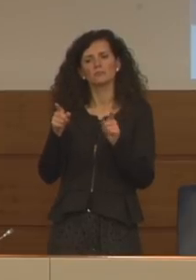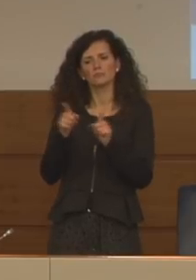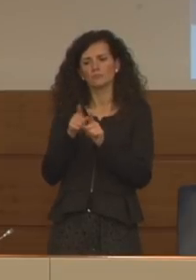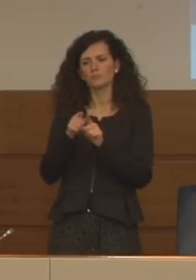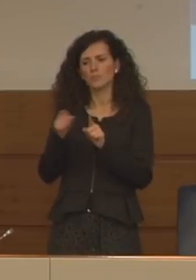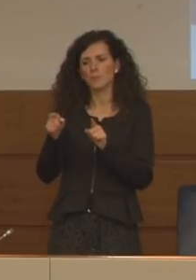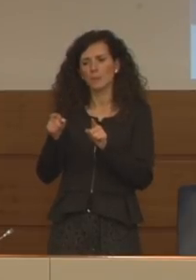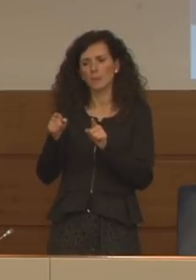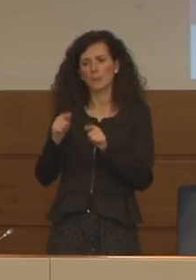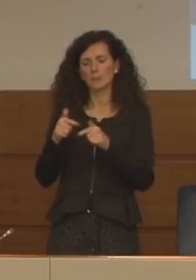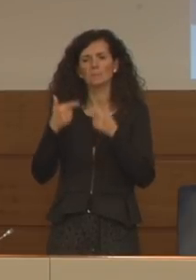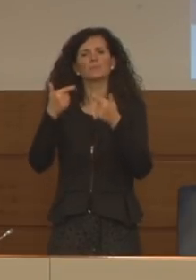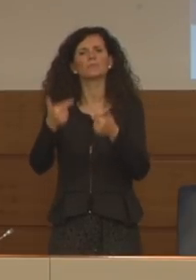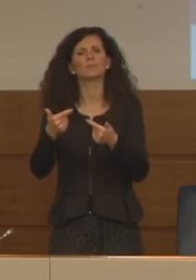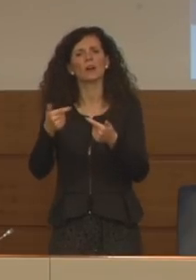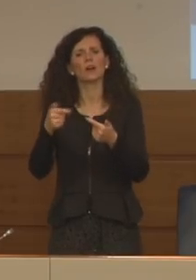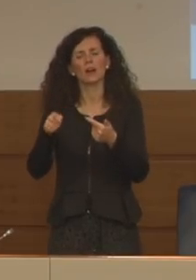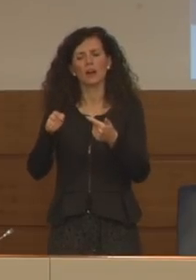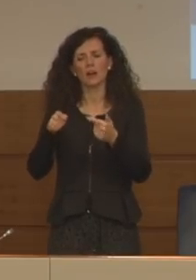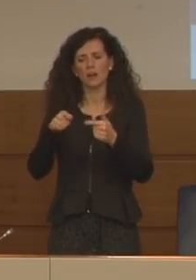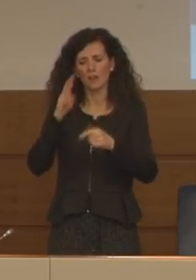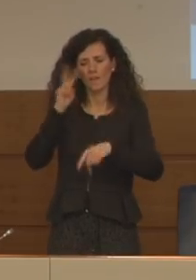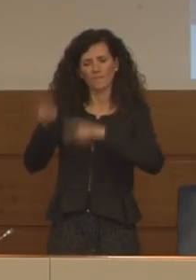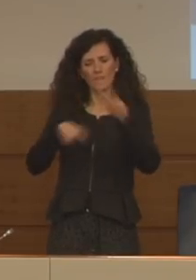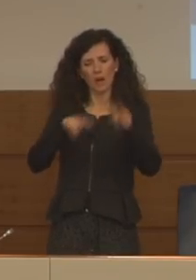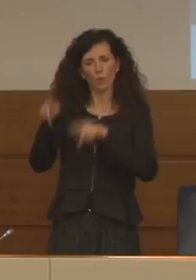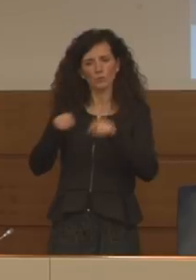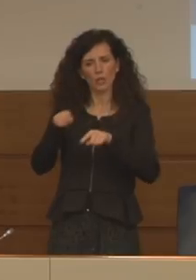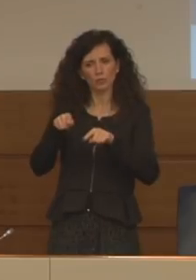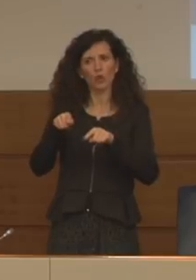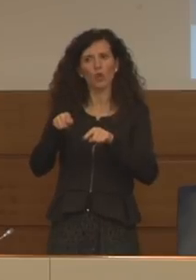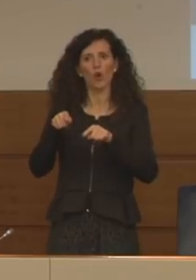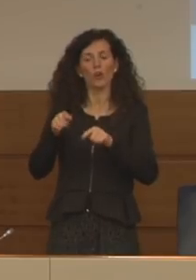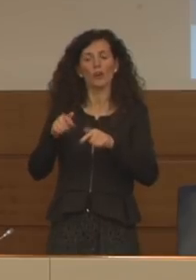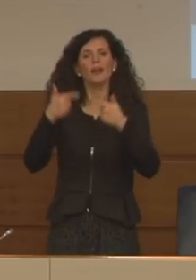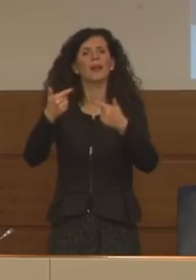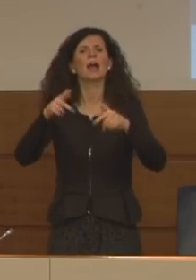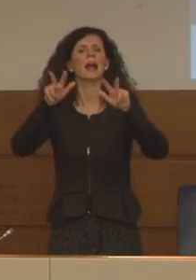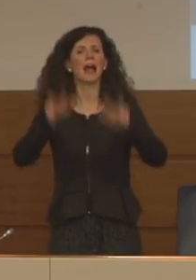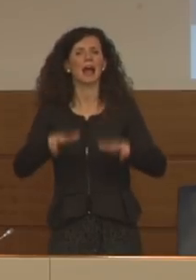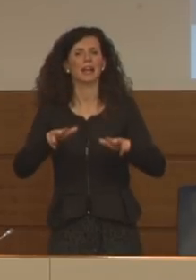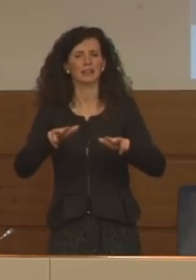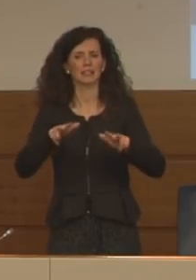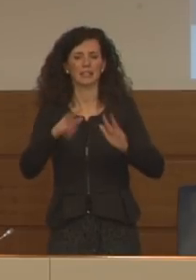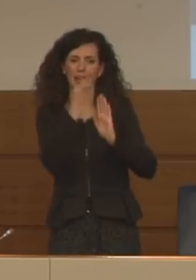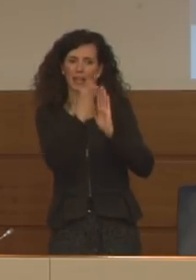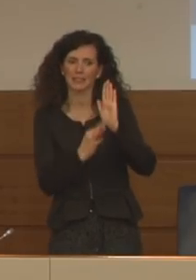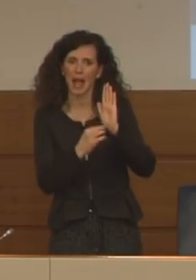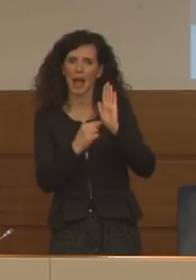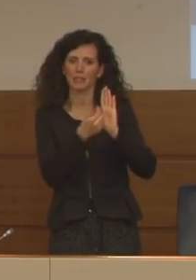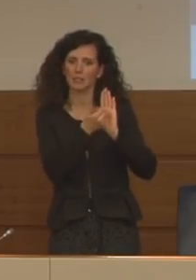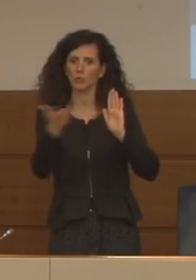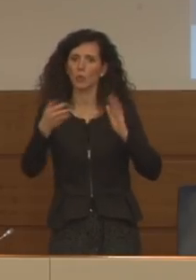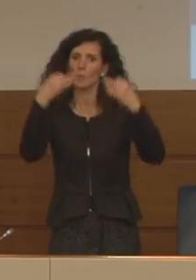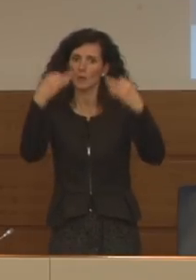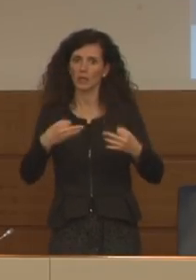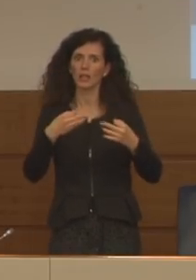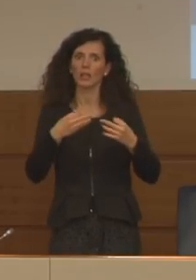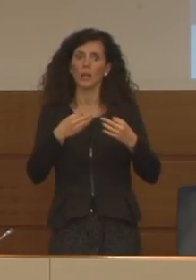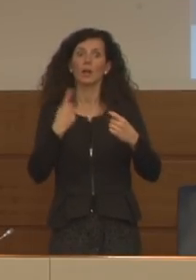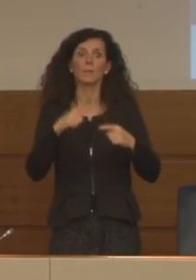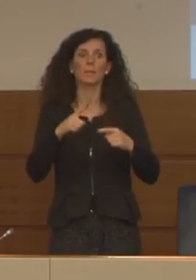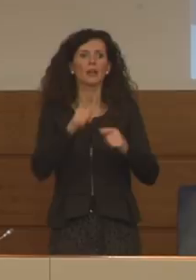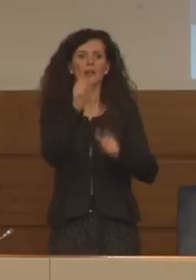su un livello sufficientemente ampio per garantire i risultati di sanità pubblica piuttosto che i risultati